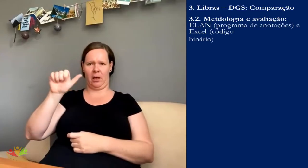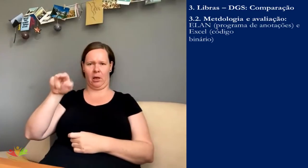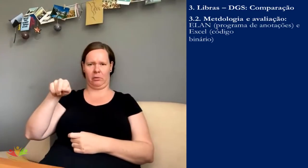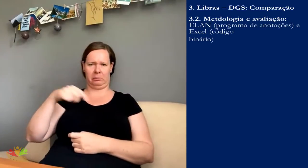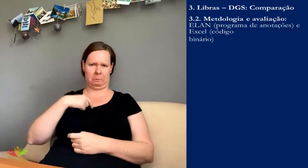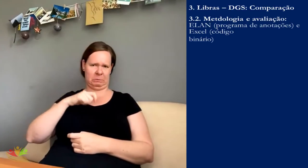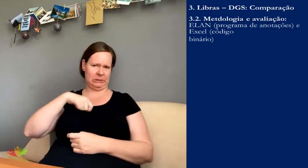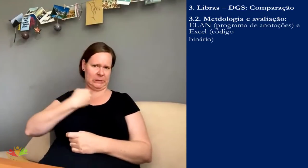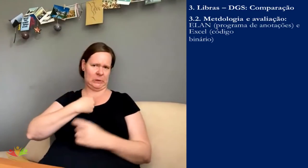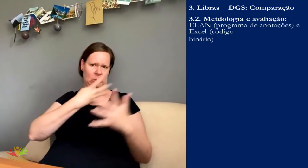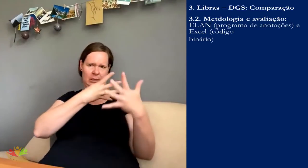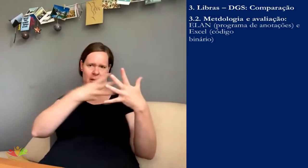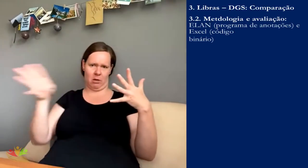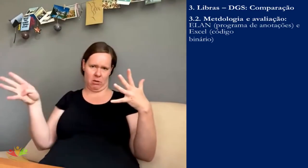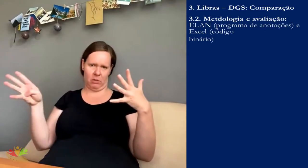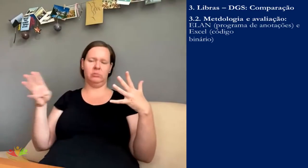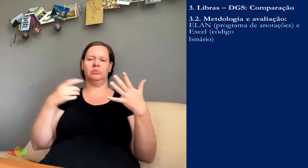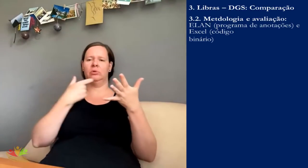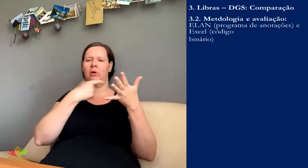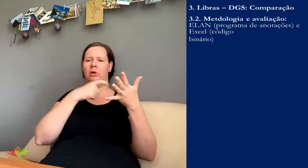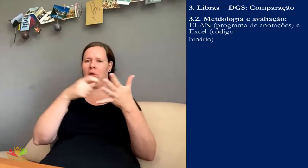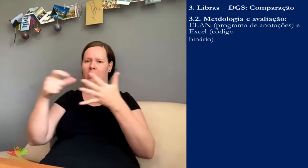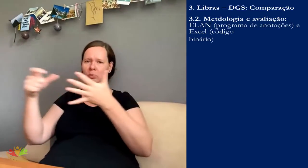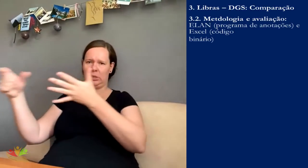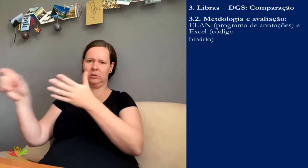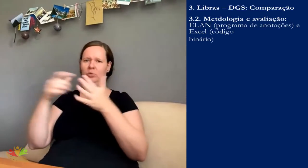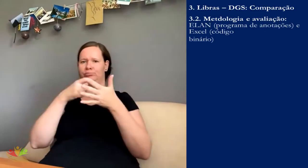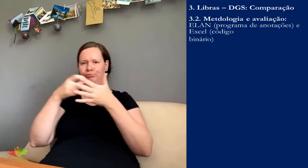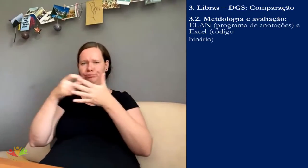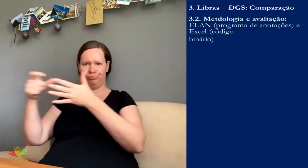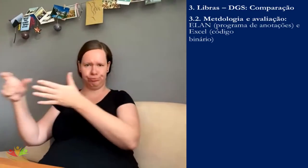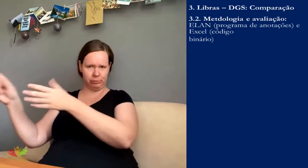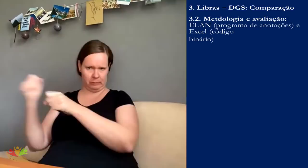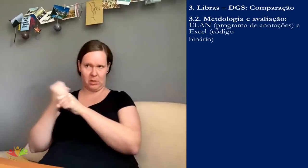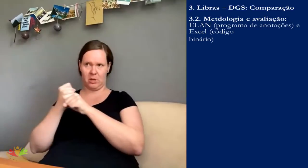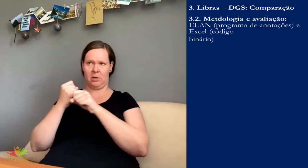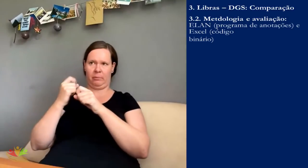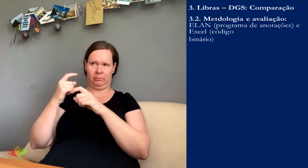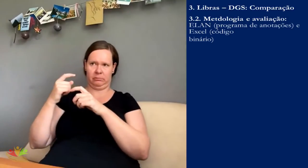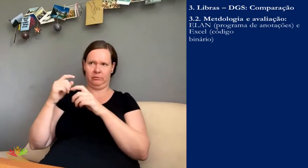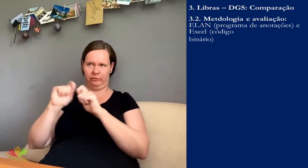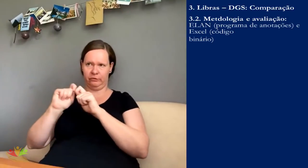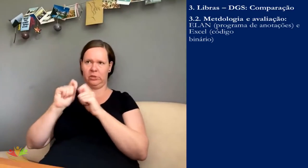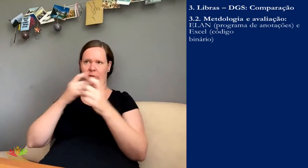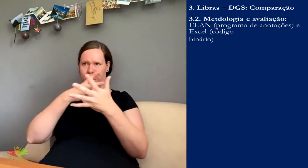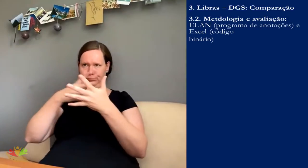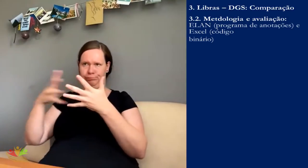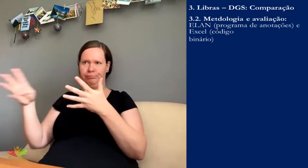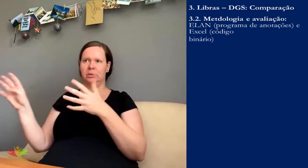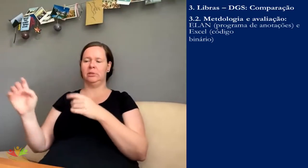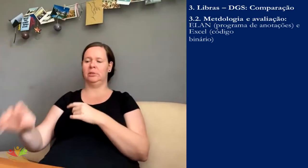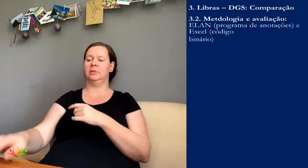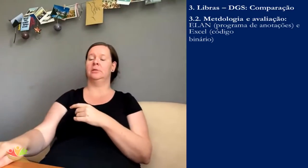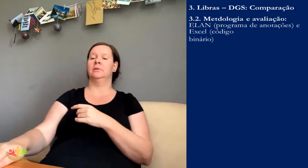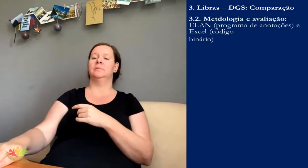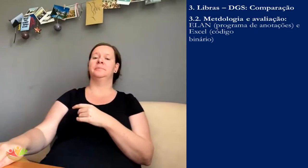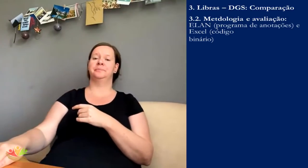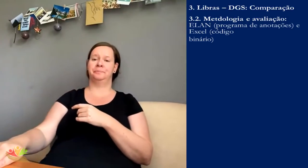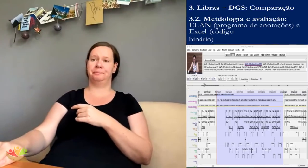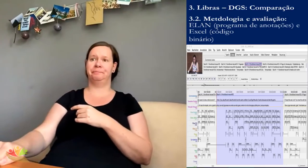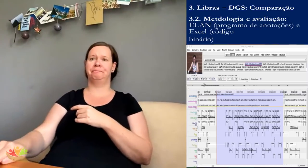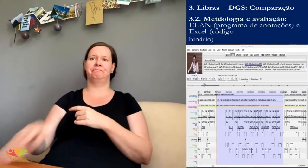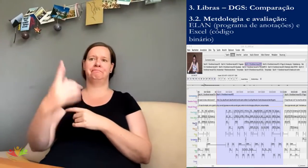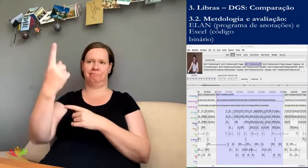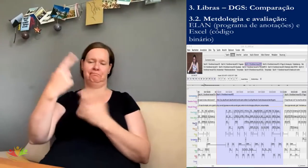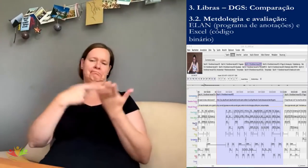Acredito que alguns de vocês estão familiarizados com esse programa, o software Elan, é o programa que nós usamos para fazer as